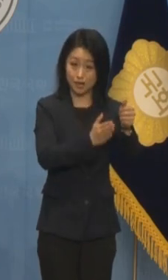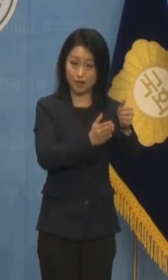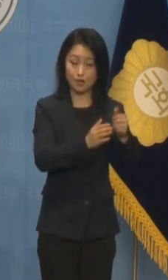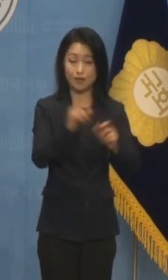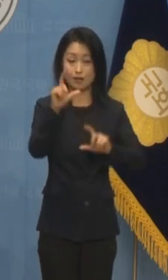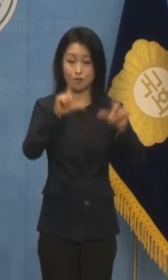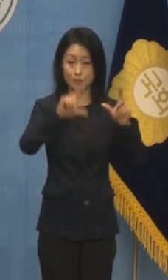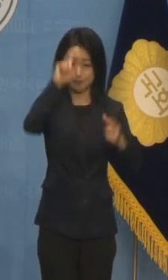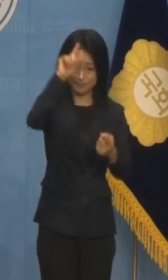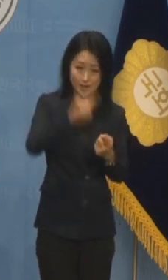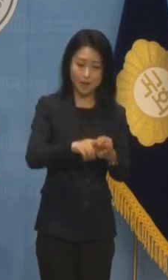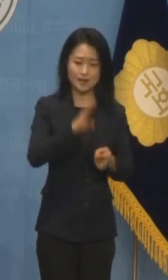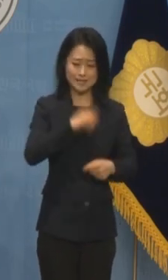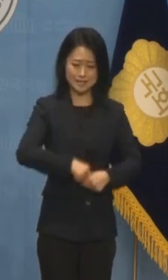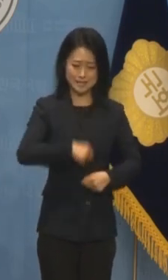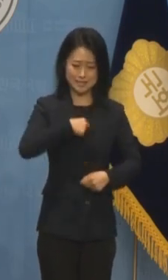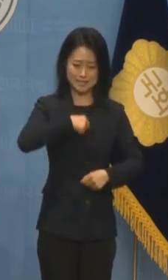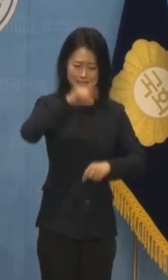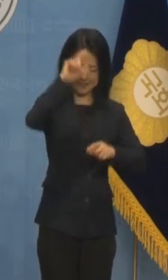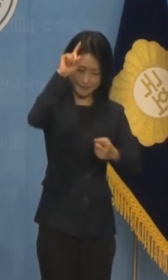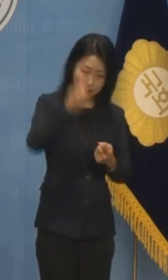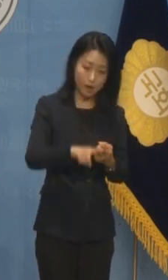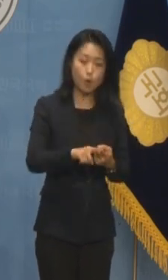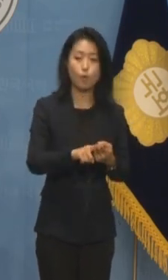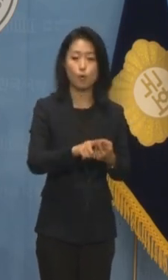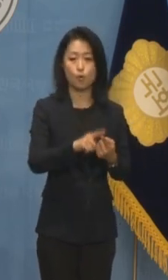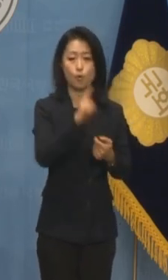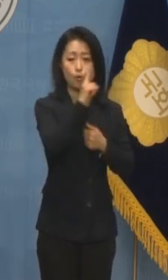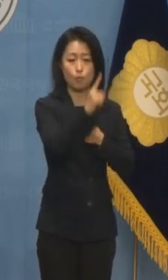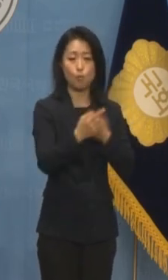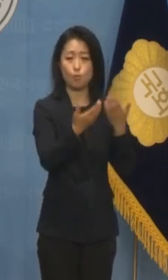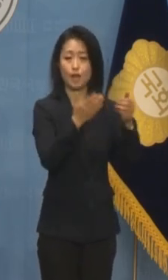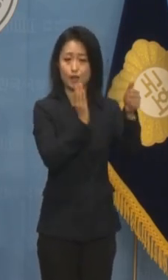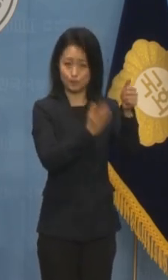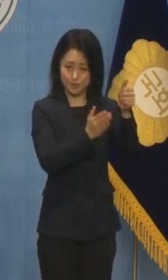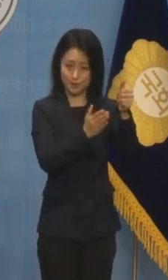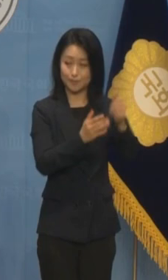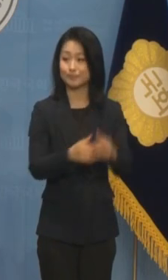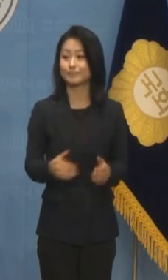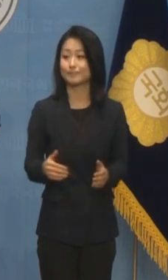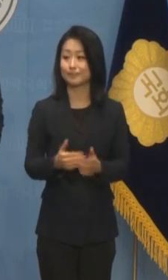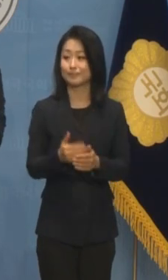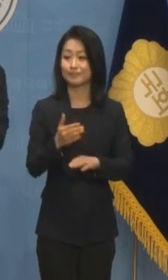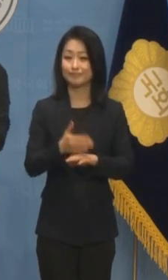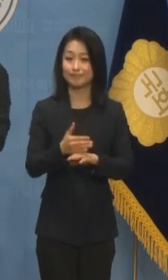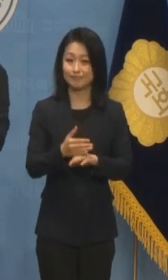있는 그대로 우리 국민들께 보고하십시오. 이상입니다.